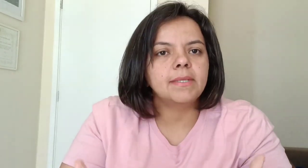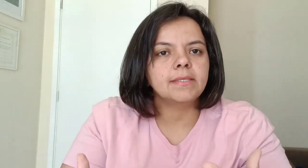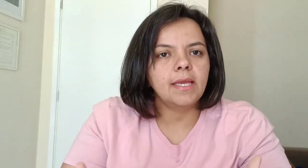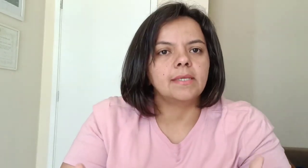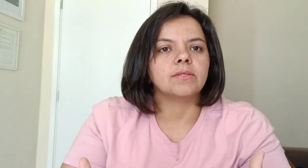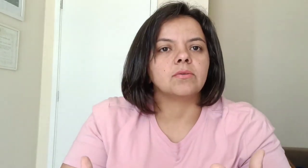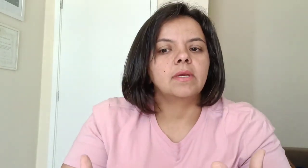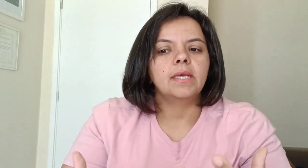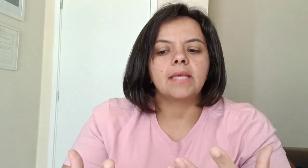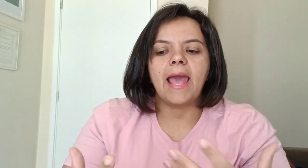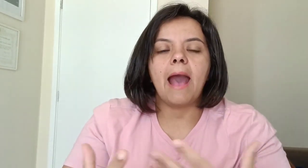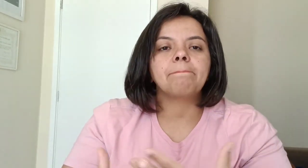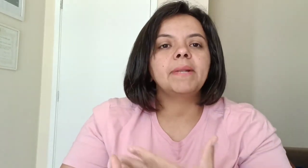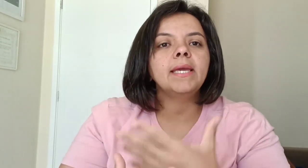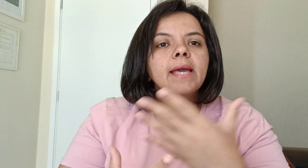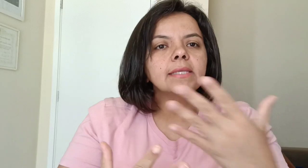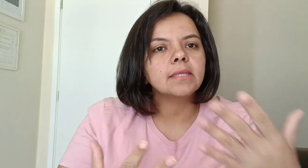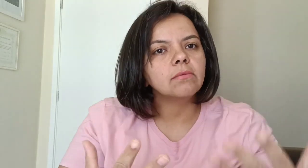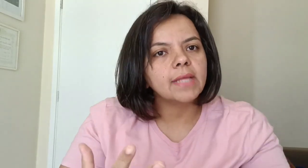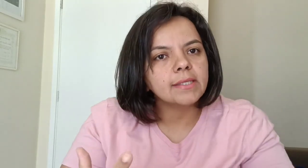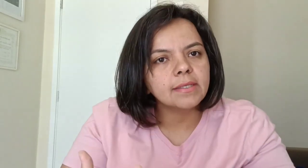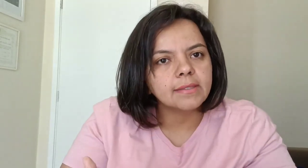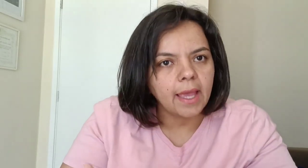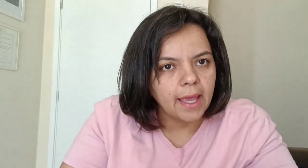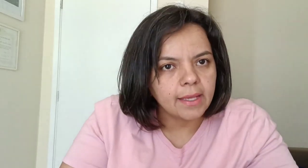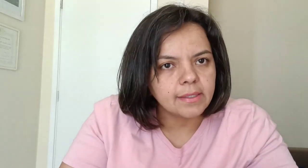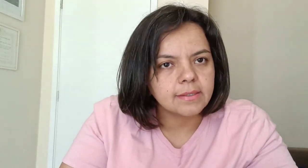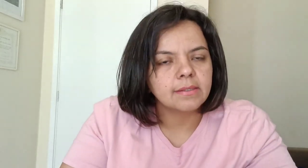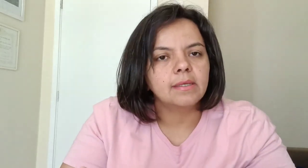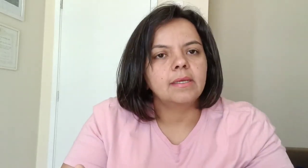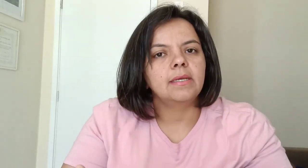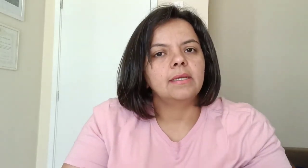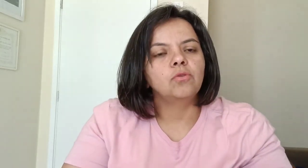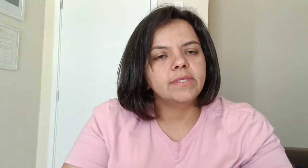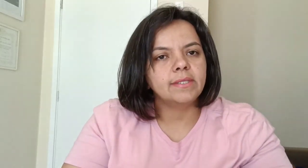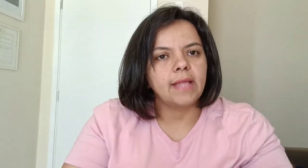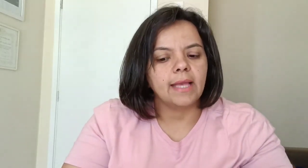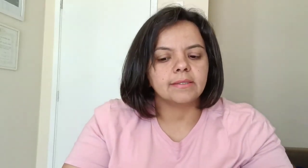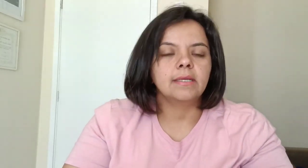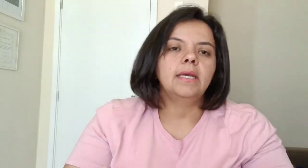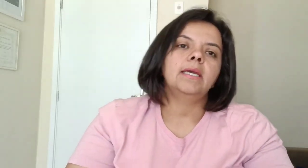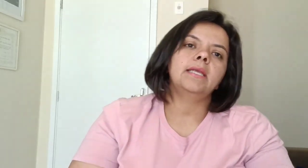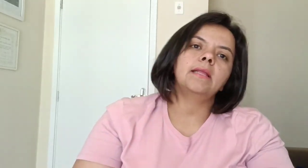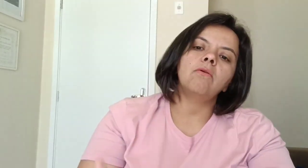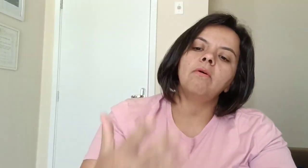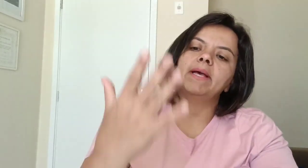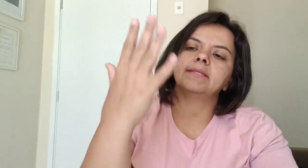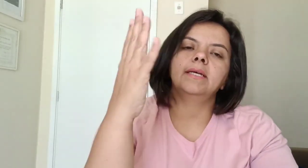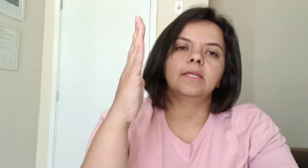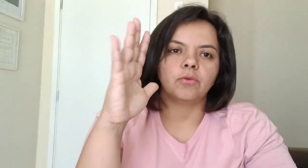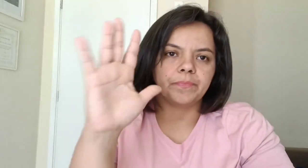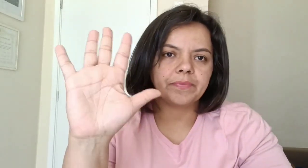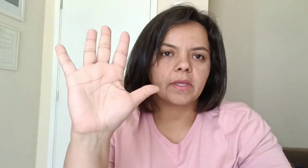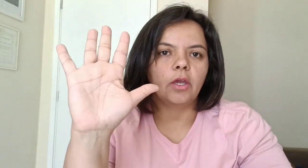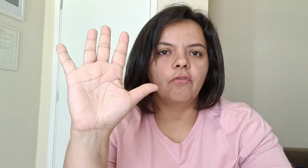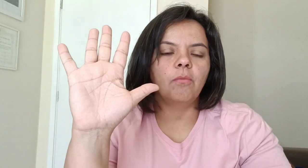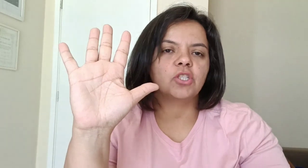libras é isso. É a aplicação dessas regras nos sinais. Então, começando, eu vou mostrar